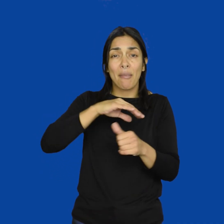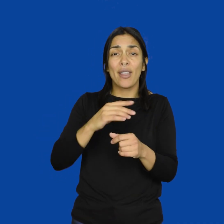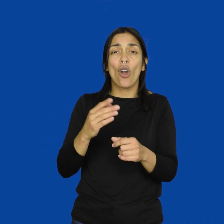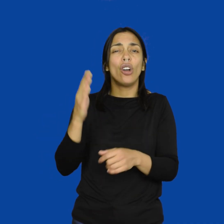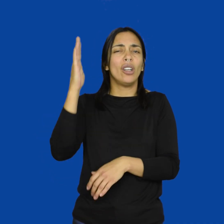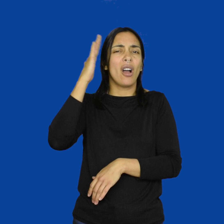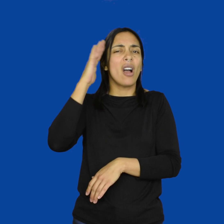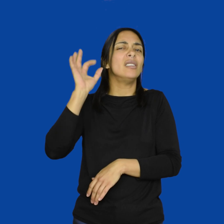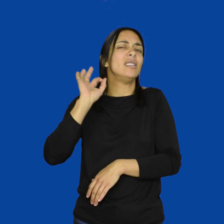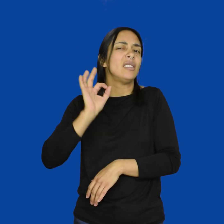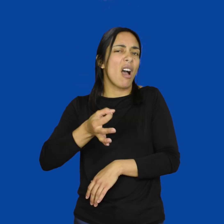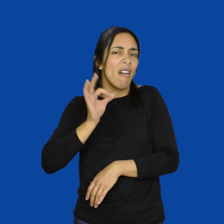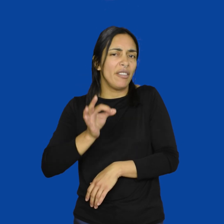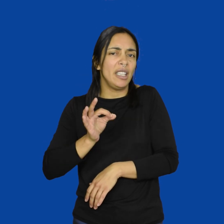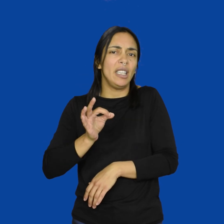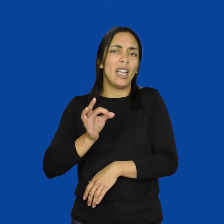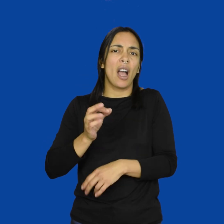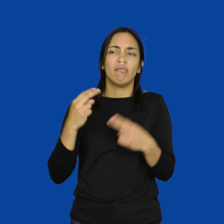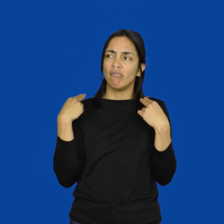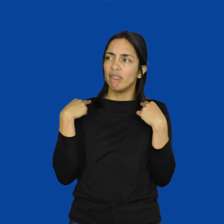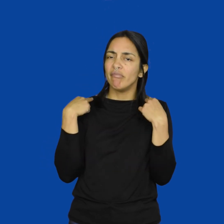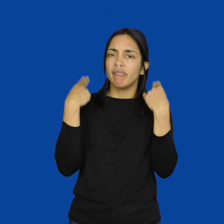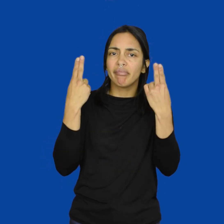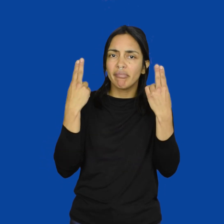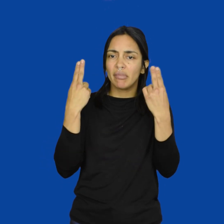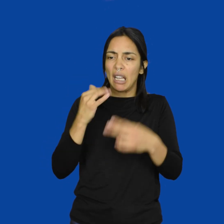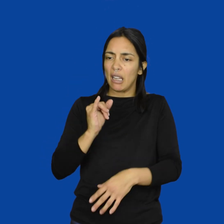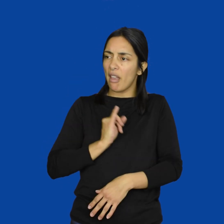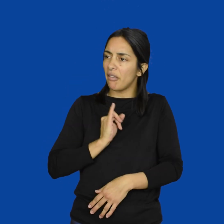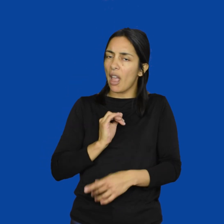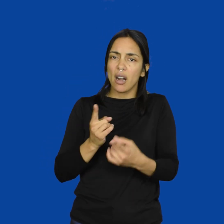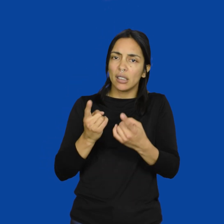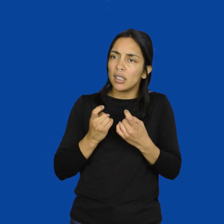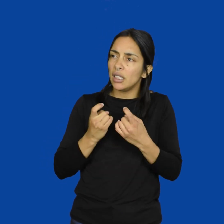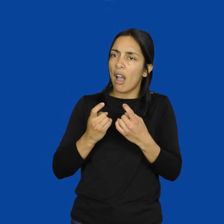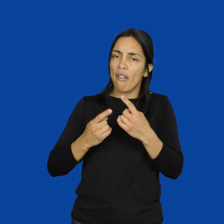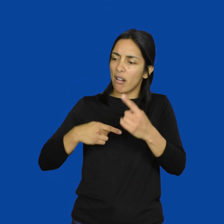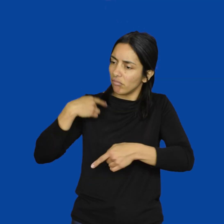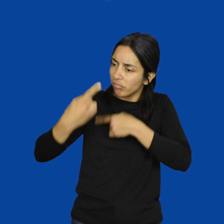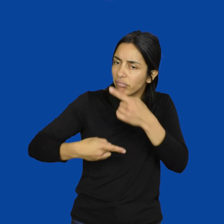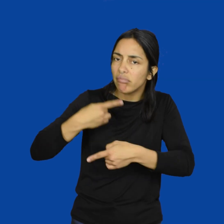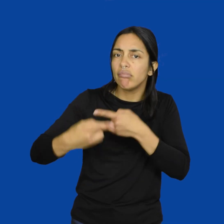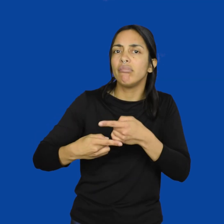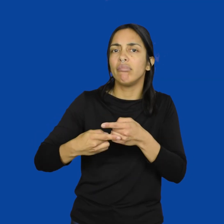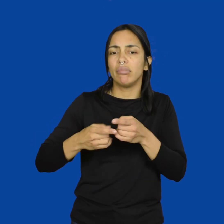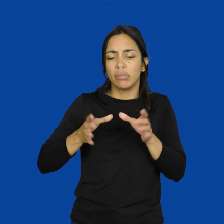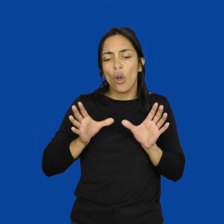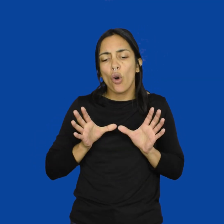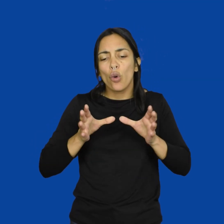de su identidad y aunque la difusión de sus vivencias trágicas no estaba en sus planes, al menos en la primera